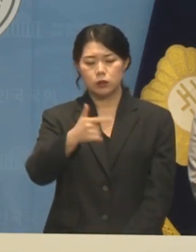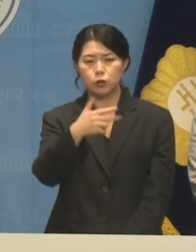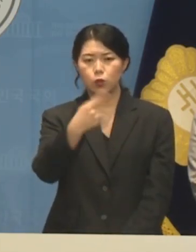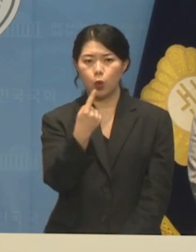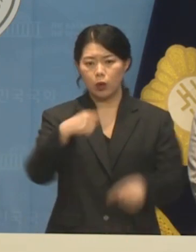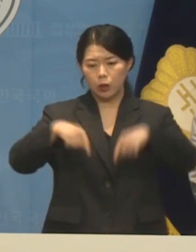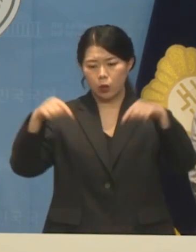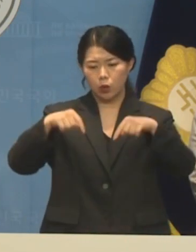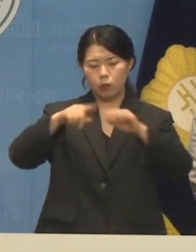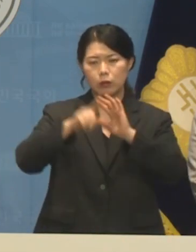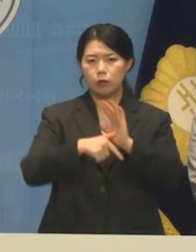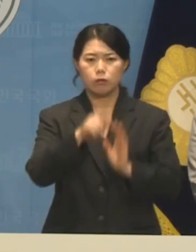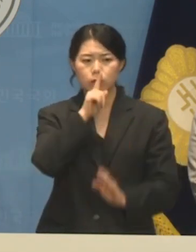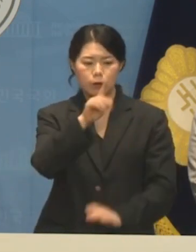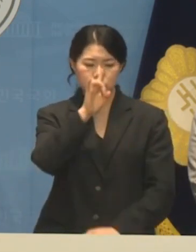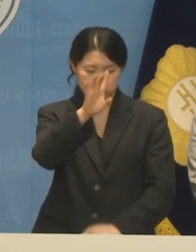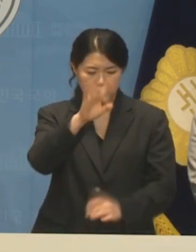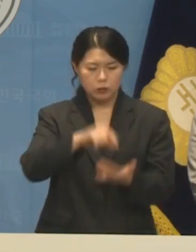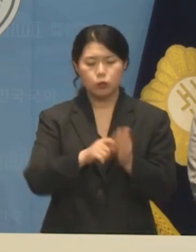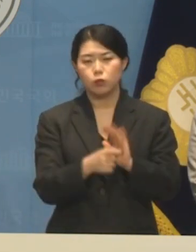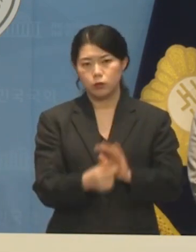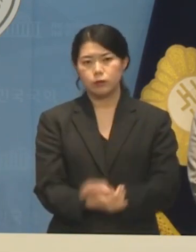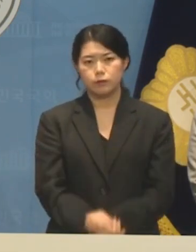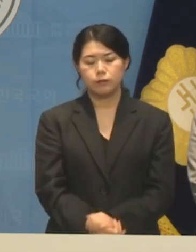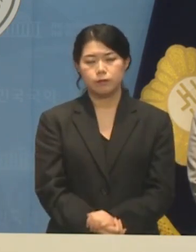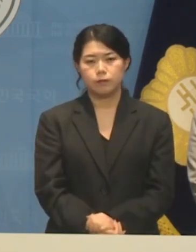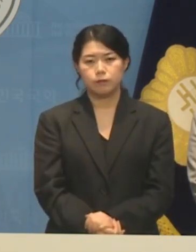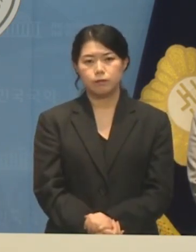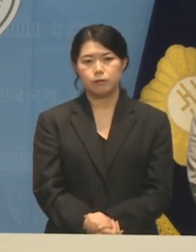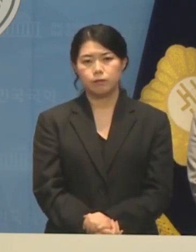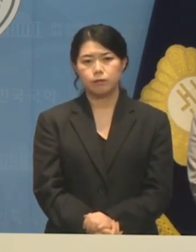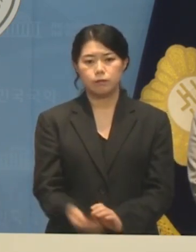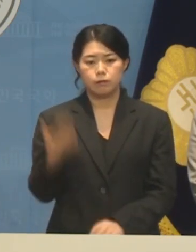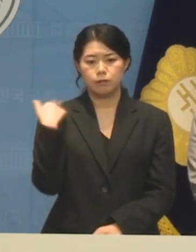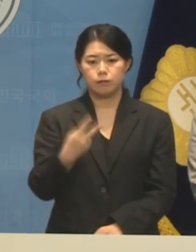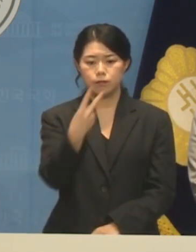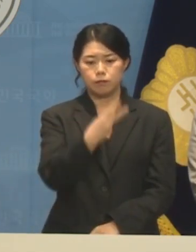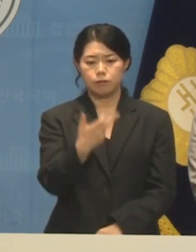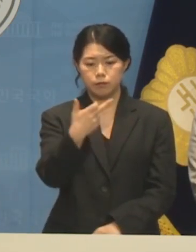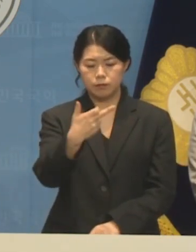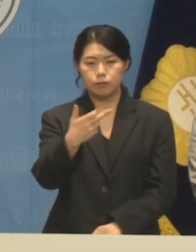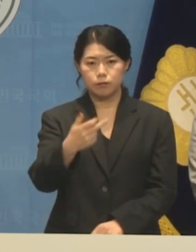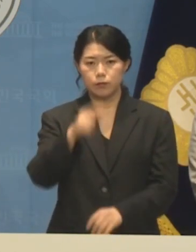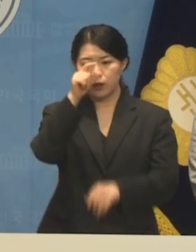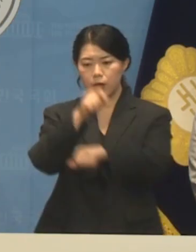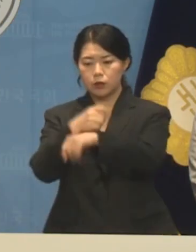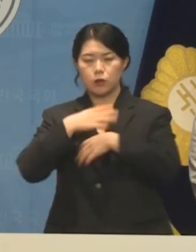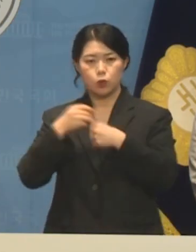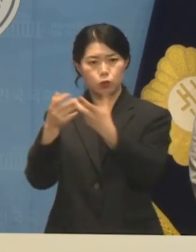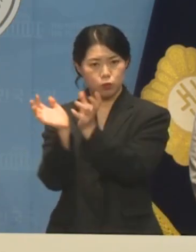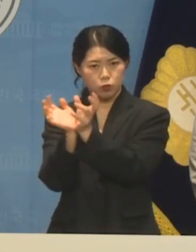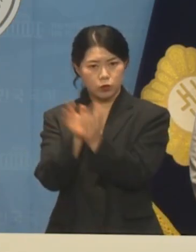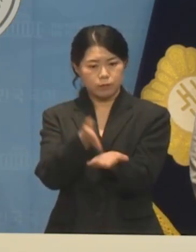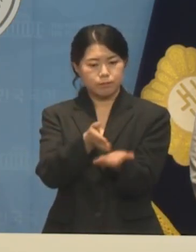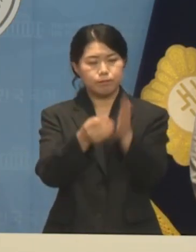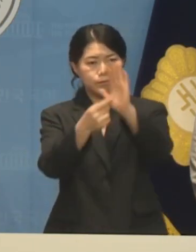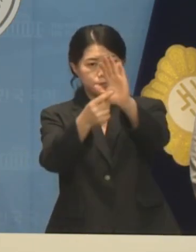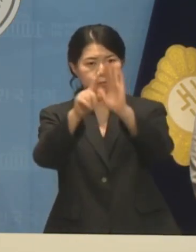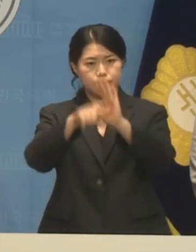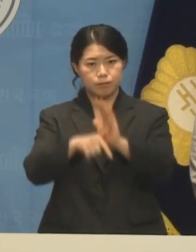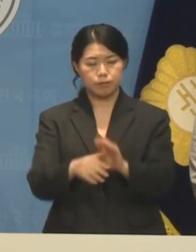임금교섭에선 논의조차 할 수 없는 상황이었습니다. 지난 2017년 행안부는 보도자료를